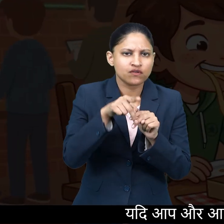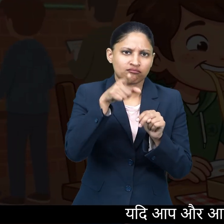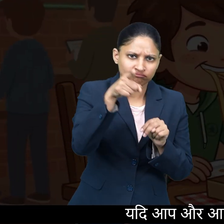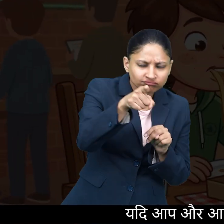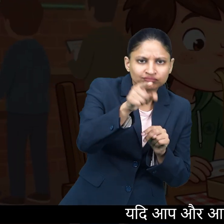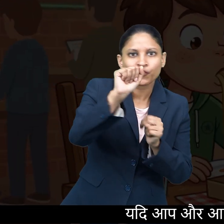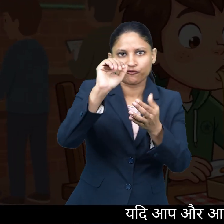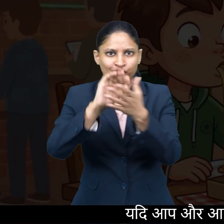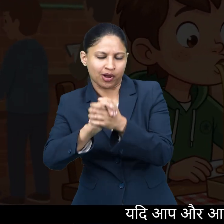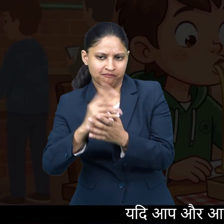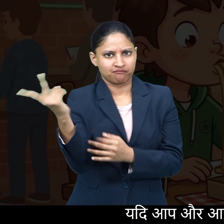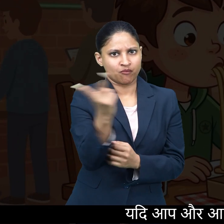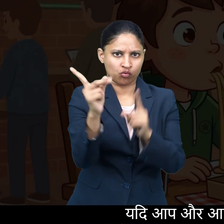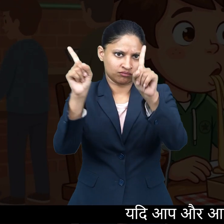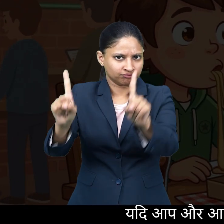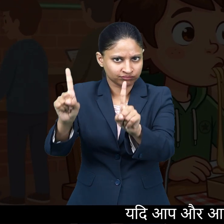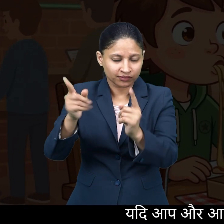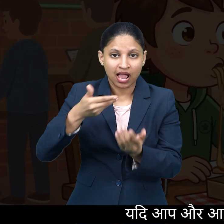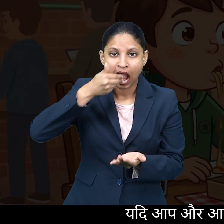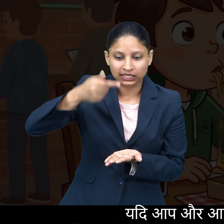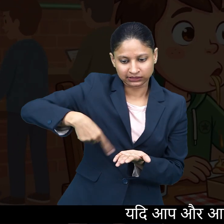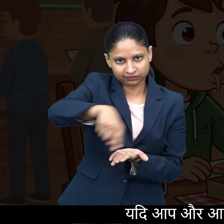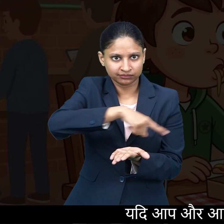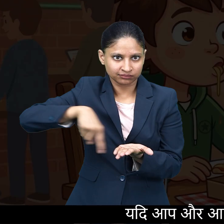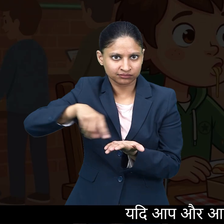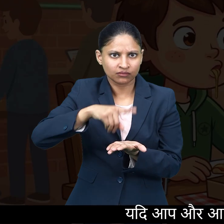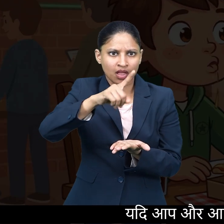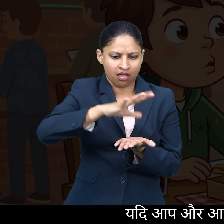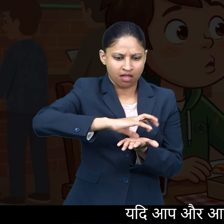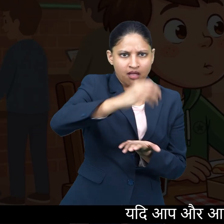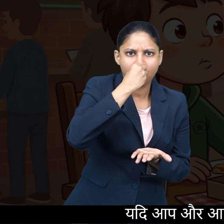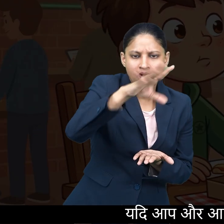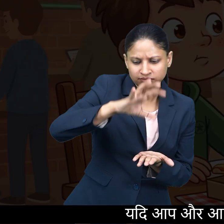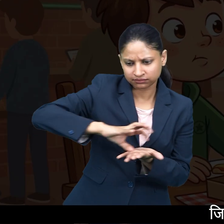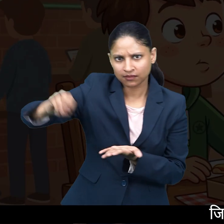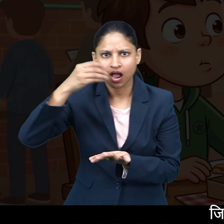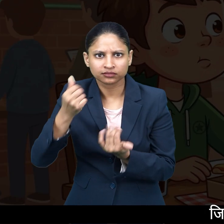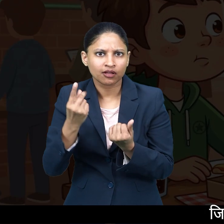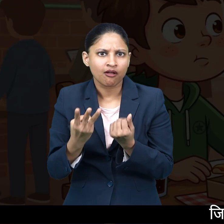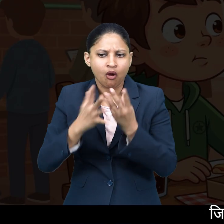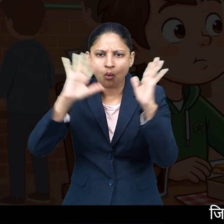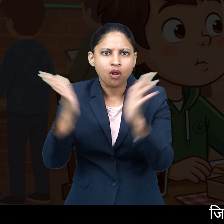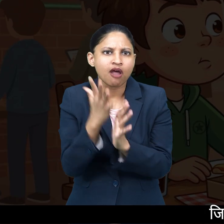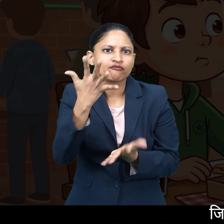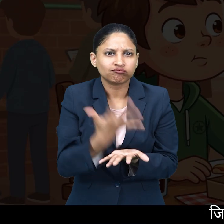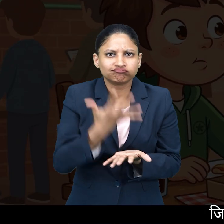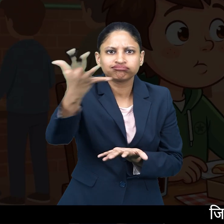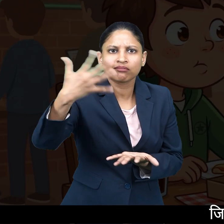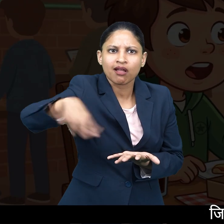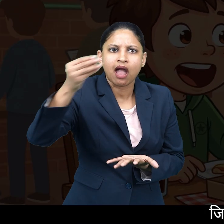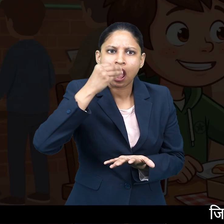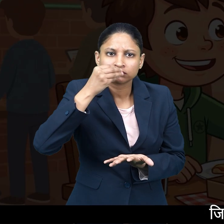यदि आप और आपका मित्र दोनों एक पिज्जा से स्लाइस लेते हैं जिसे 5 टुकड़ों में काटा गया